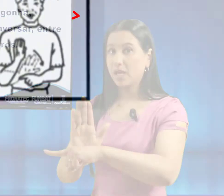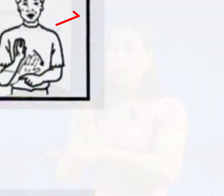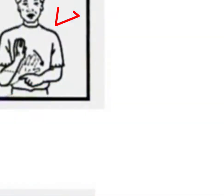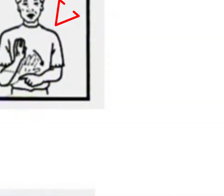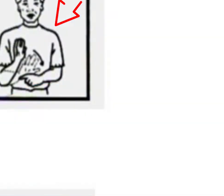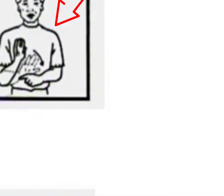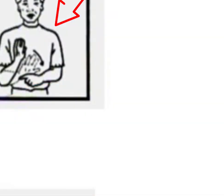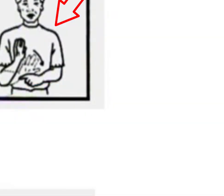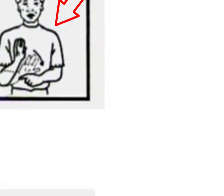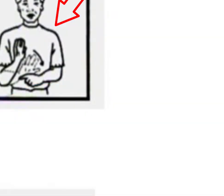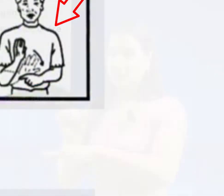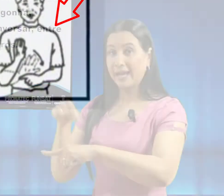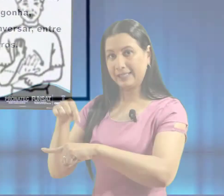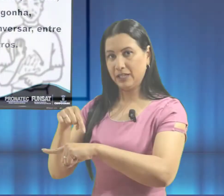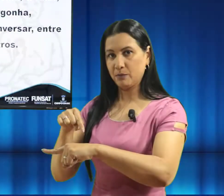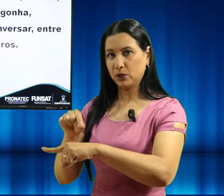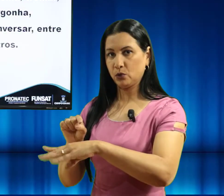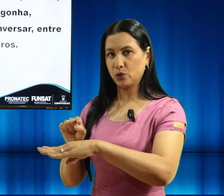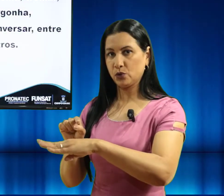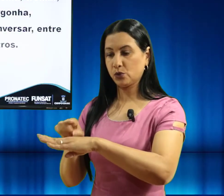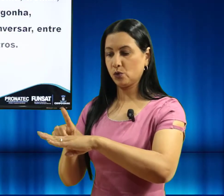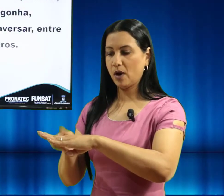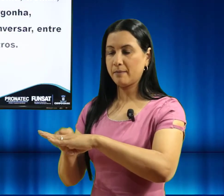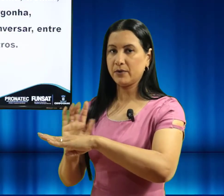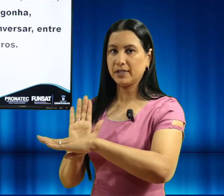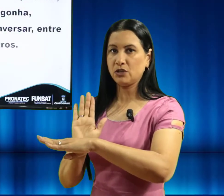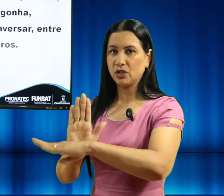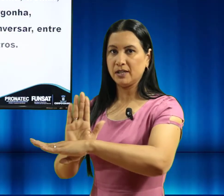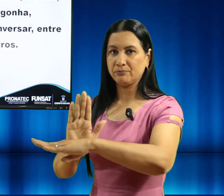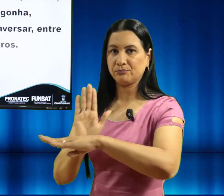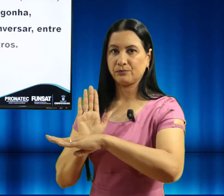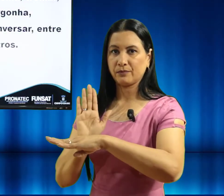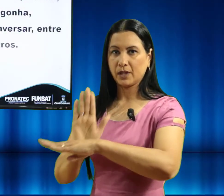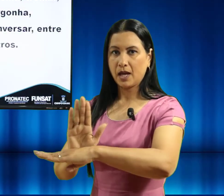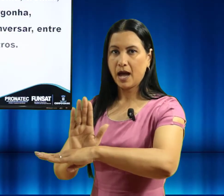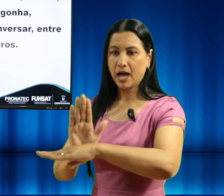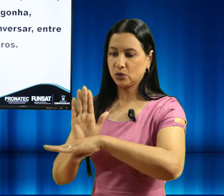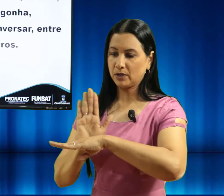E nós também vemos aqui no Mato Grosso do Sul a mão estendida, ajudar.